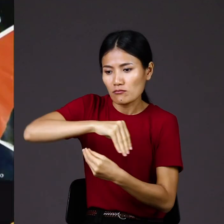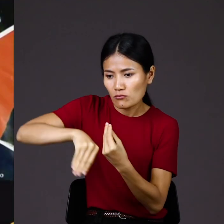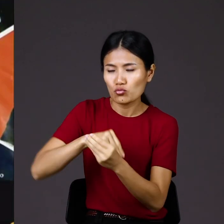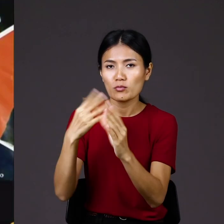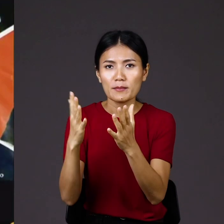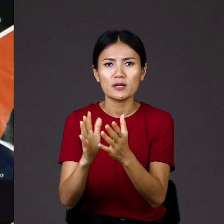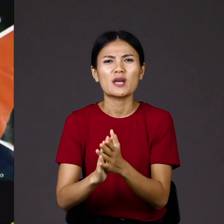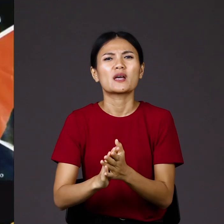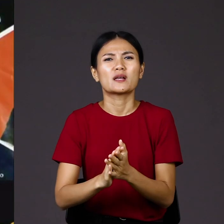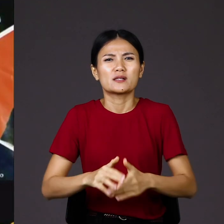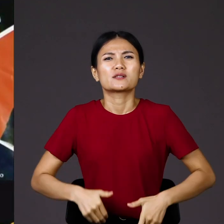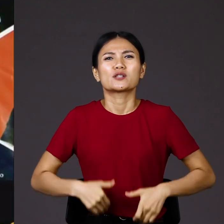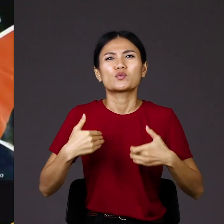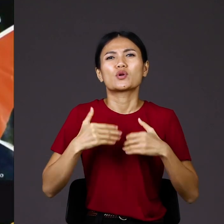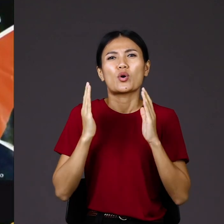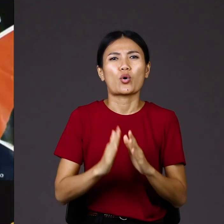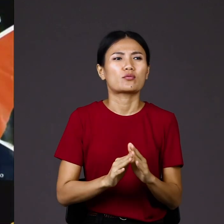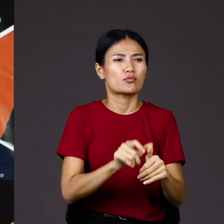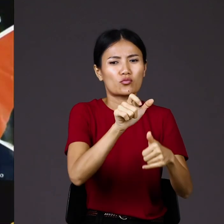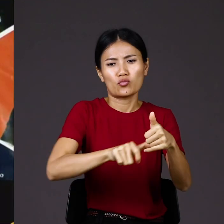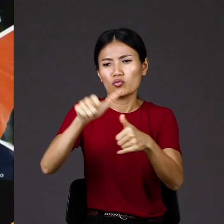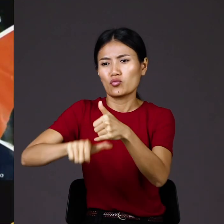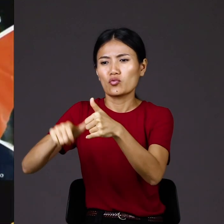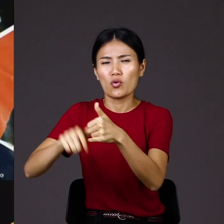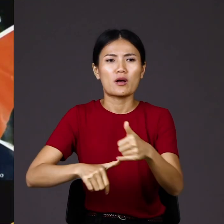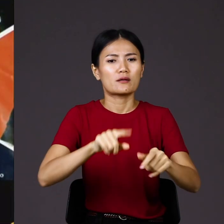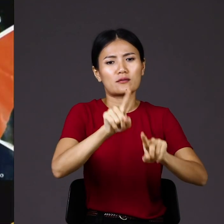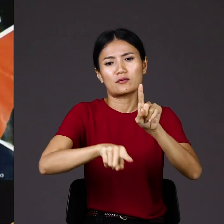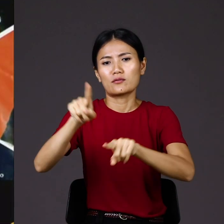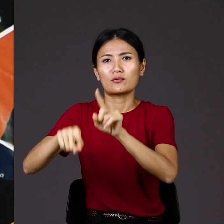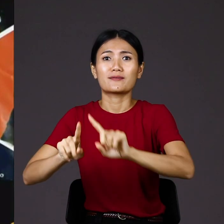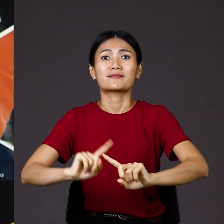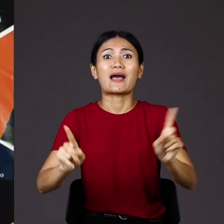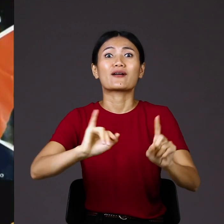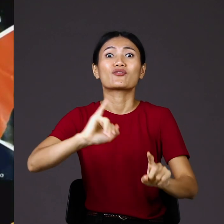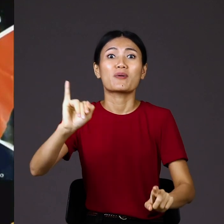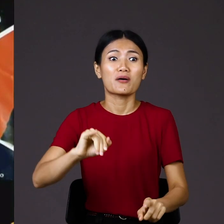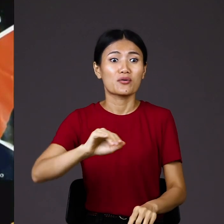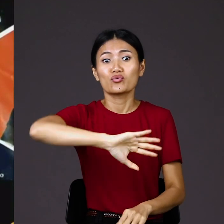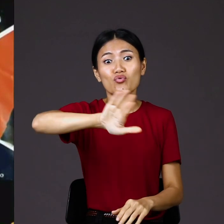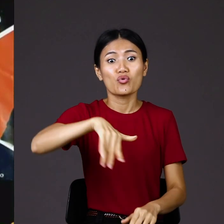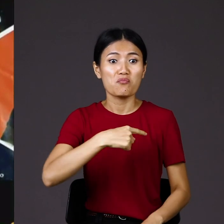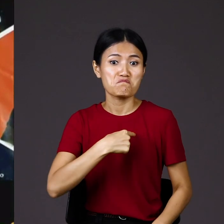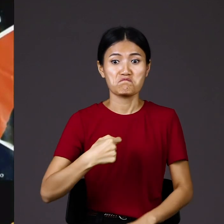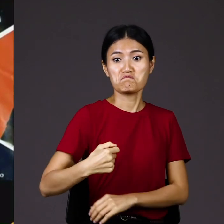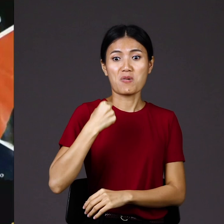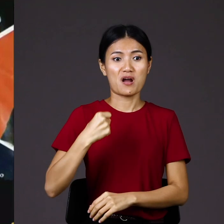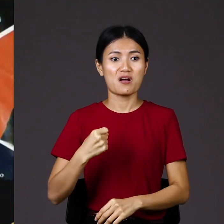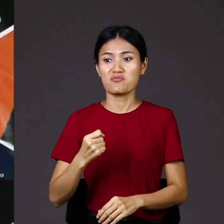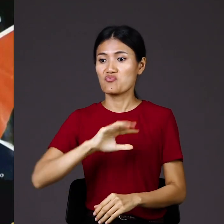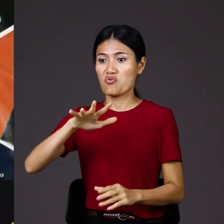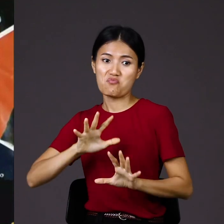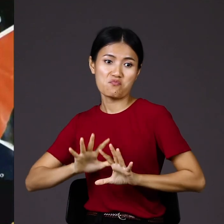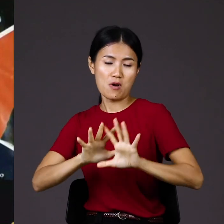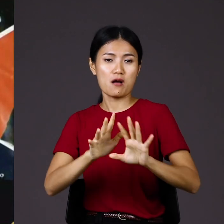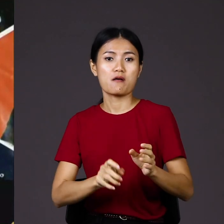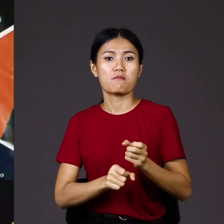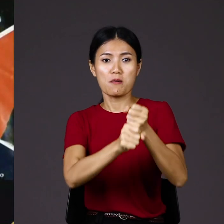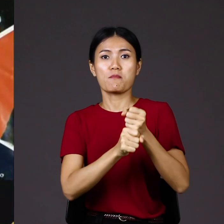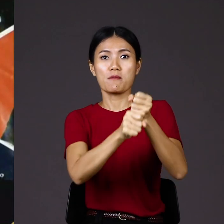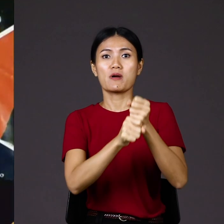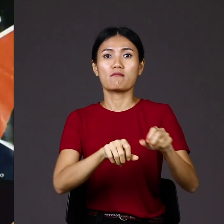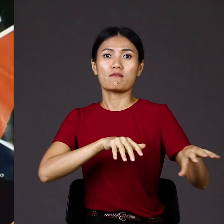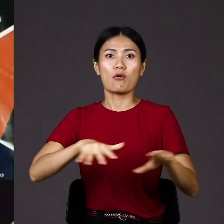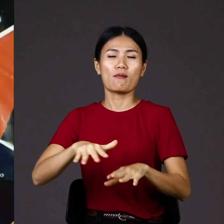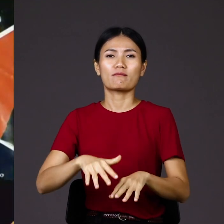ภาระของชีวิตในแต่ละคนมันไม่เท่ากันจะบอกให้ทุกคนมากล้าหาญเหมือนกันหมดจะบอกให้ทุกคนไปชุ